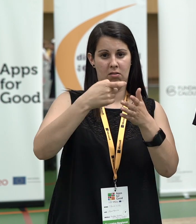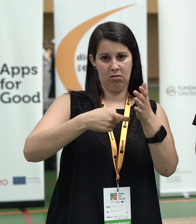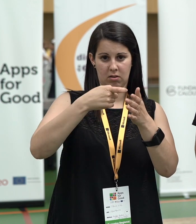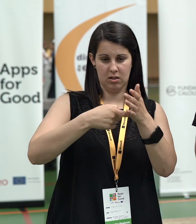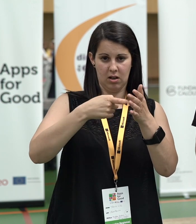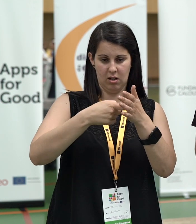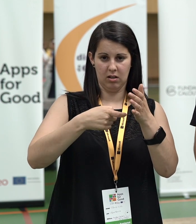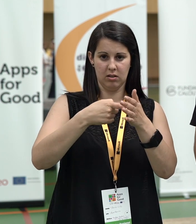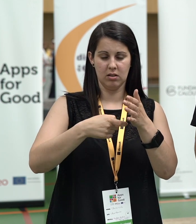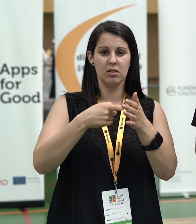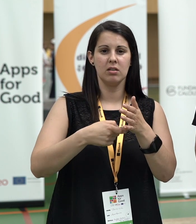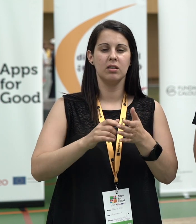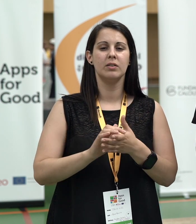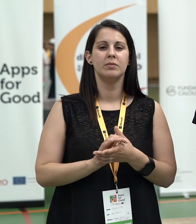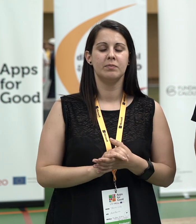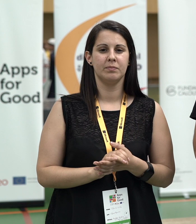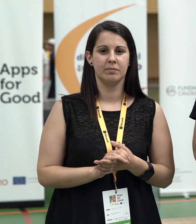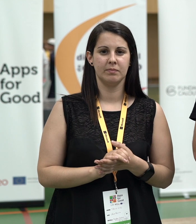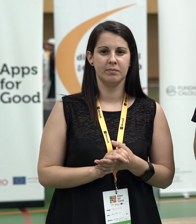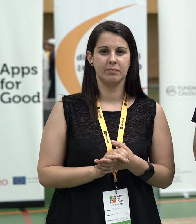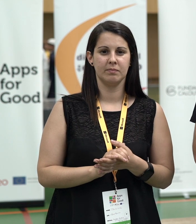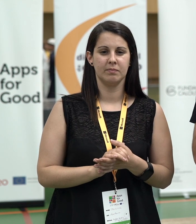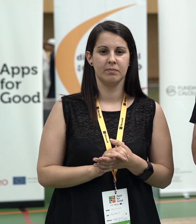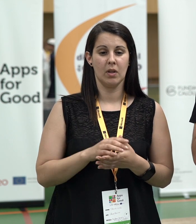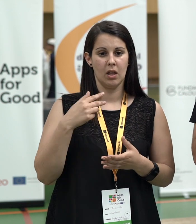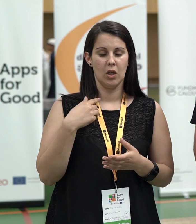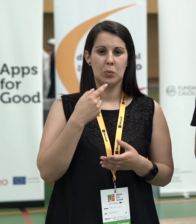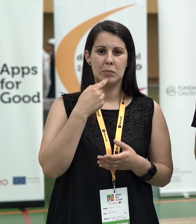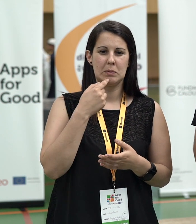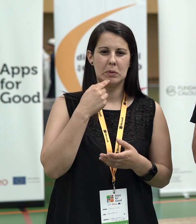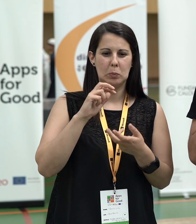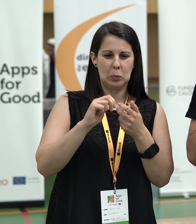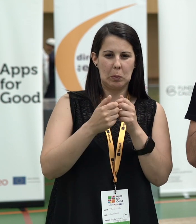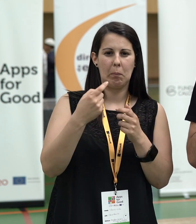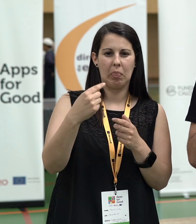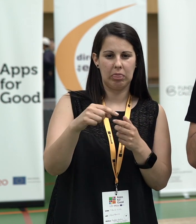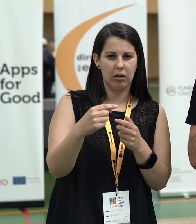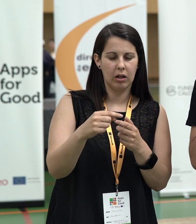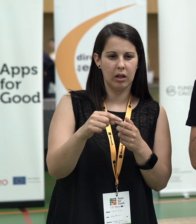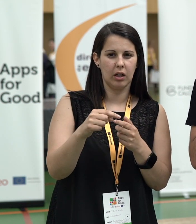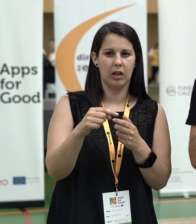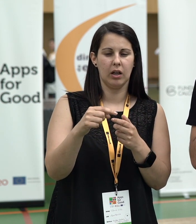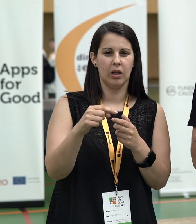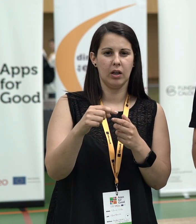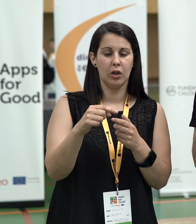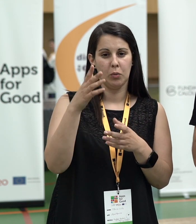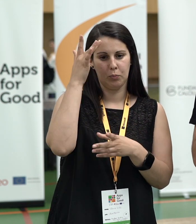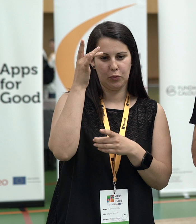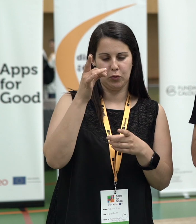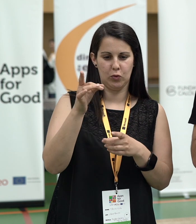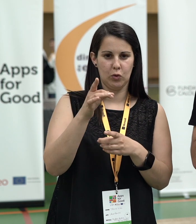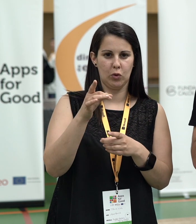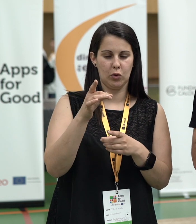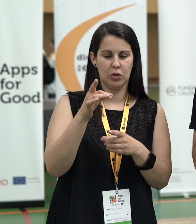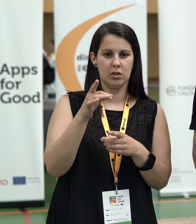nem rafael bordalo pinheiro em mim quem este problema que compram os professores tinham